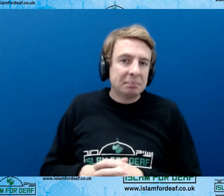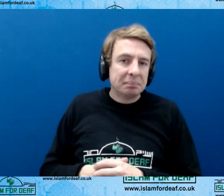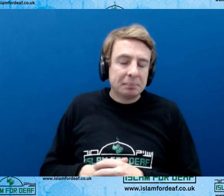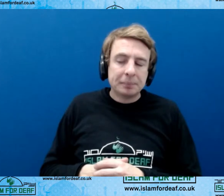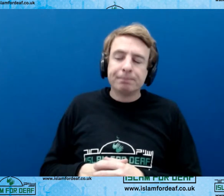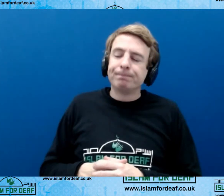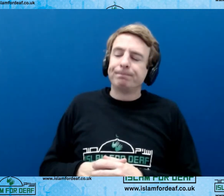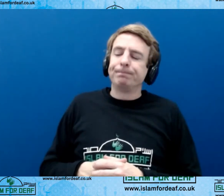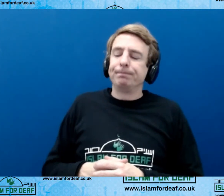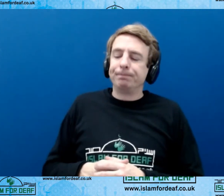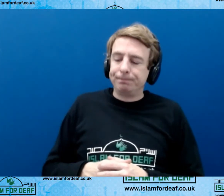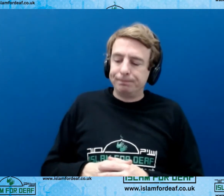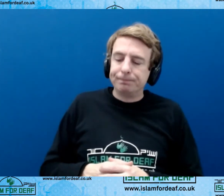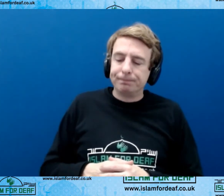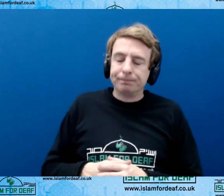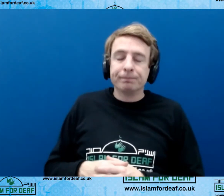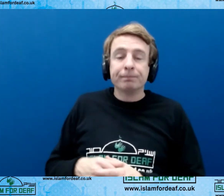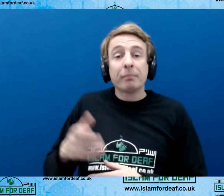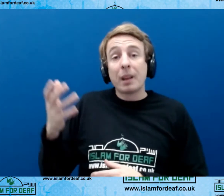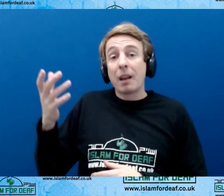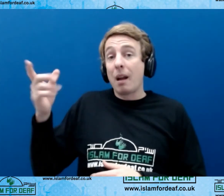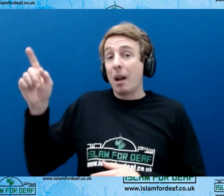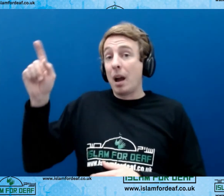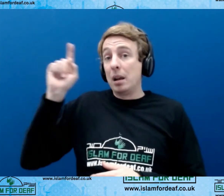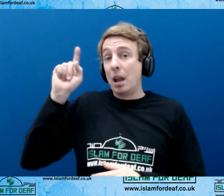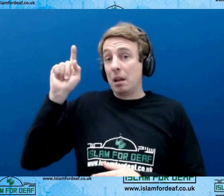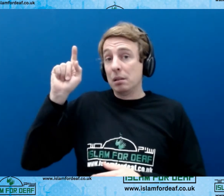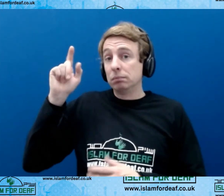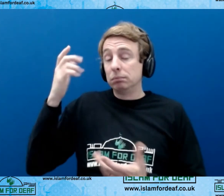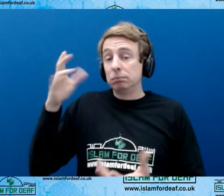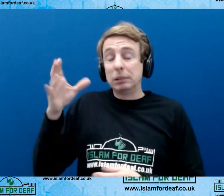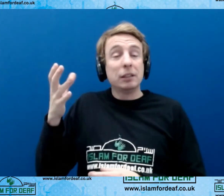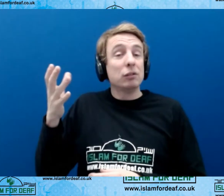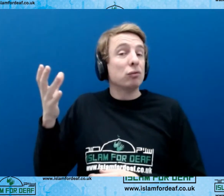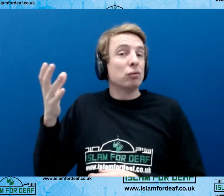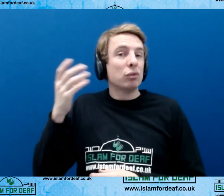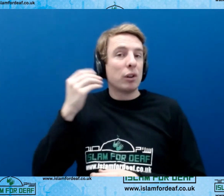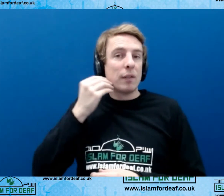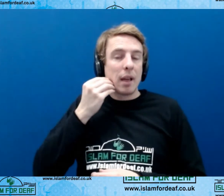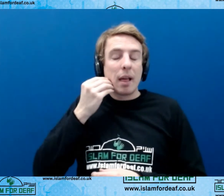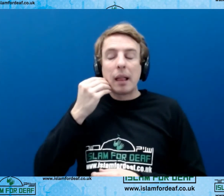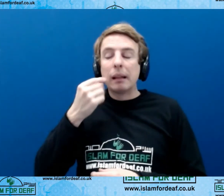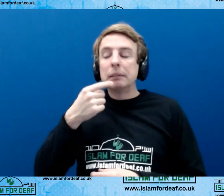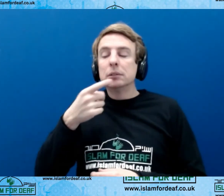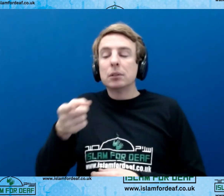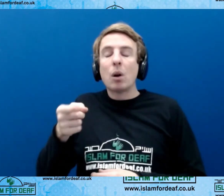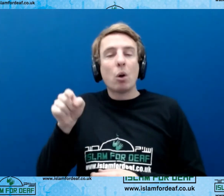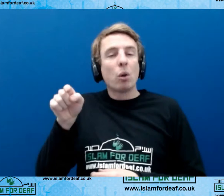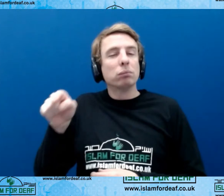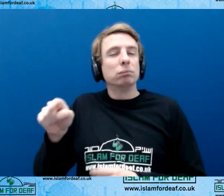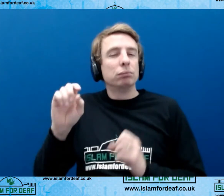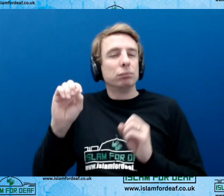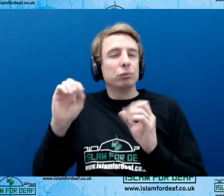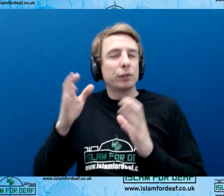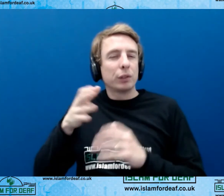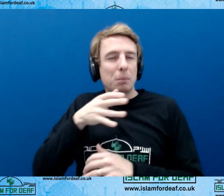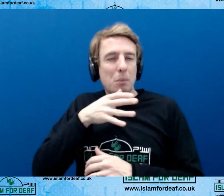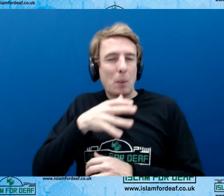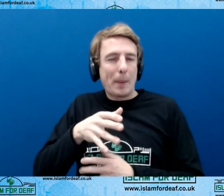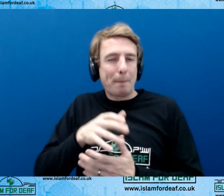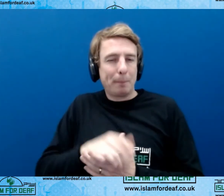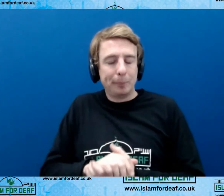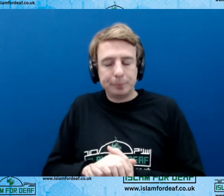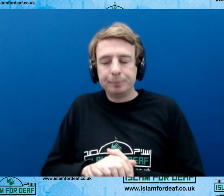to these polytheists and disbelievers. لا أعبد ما تعبدون أي من الآلهة والأصنام.